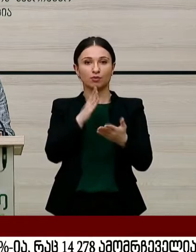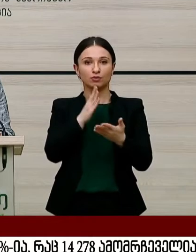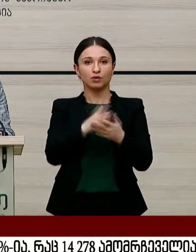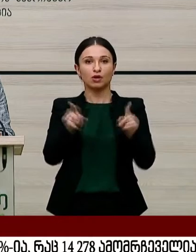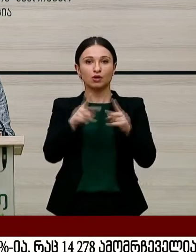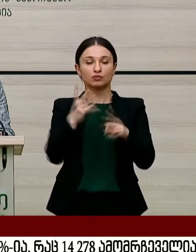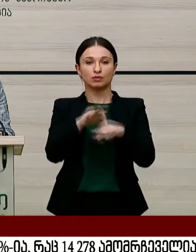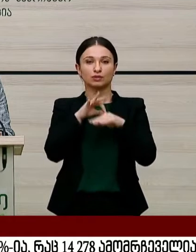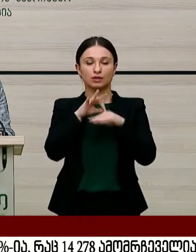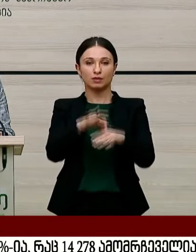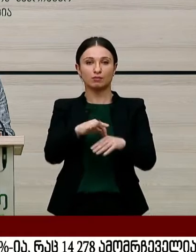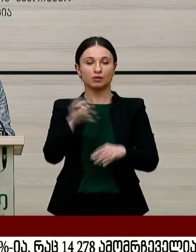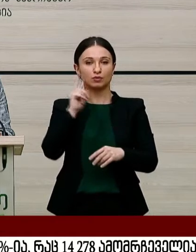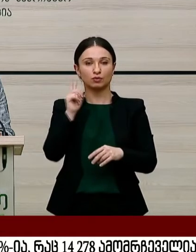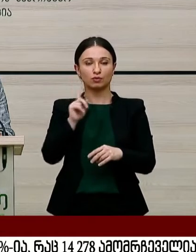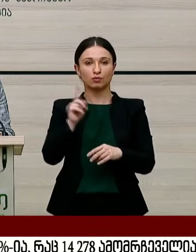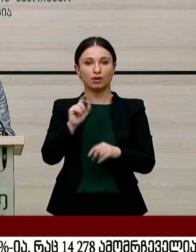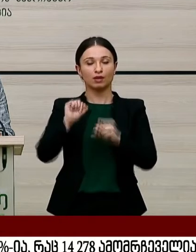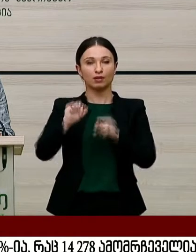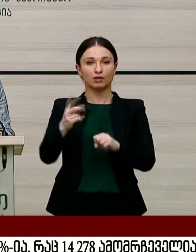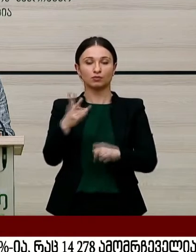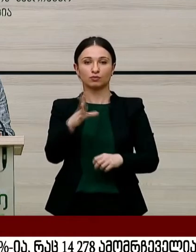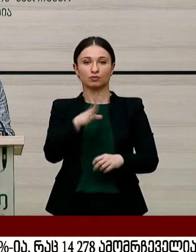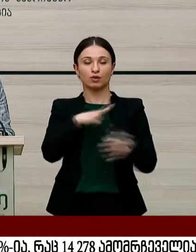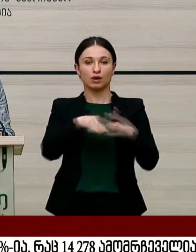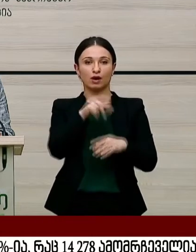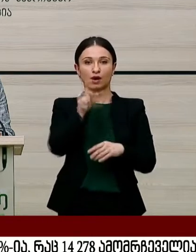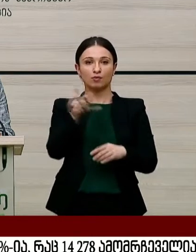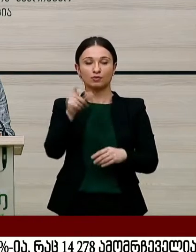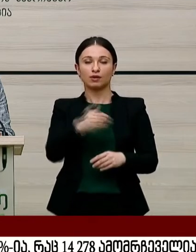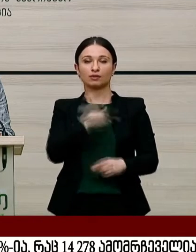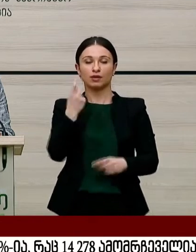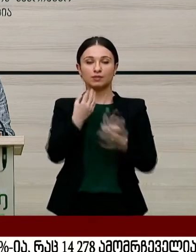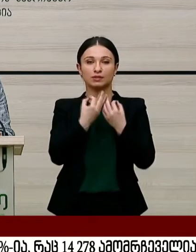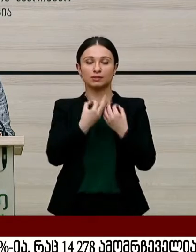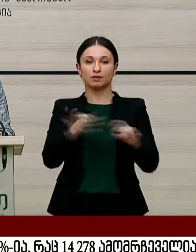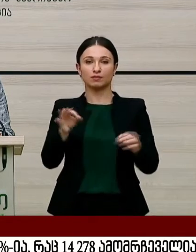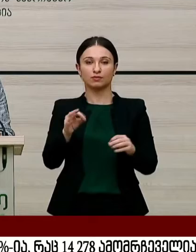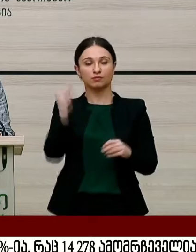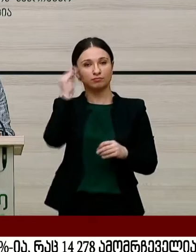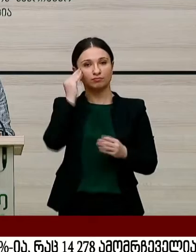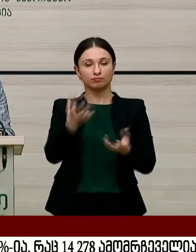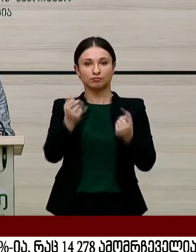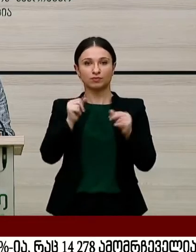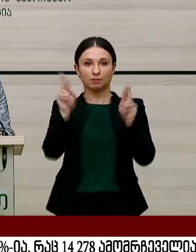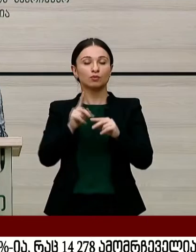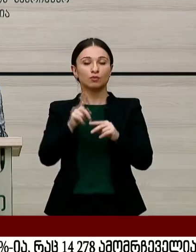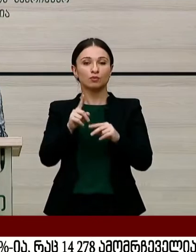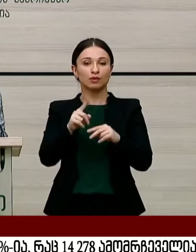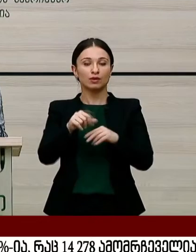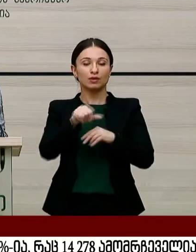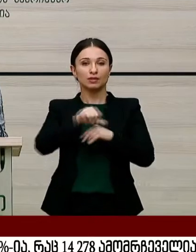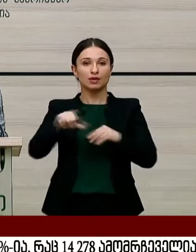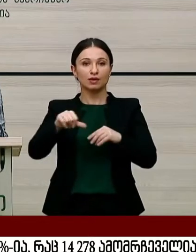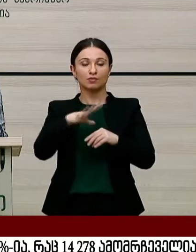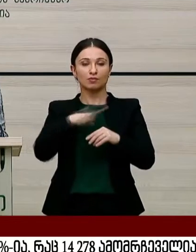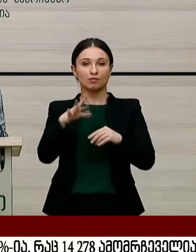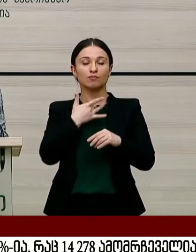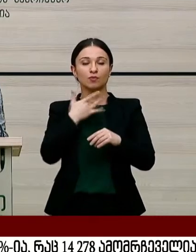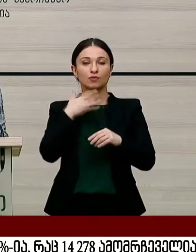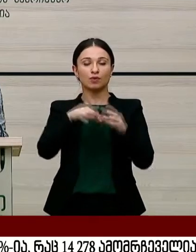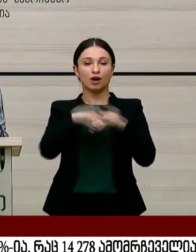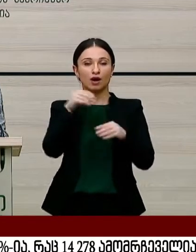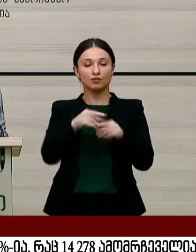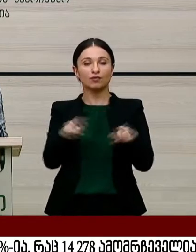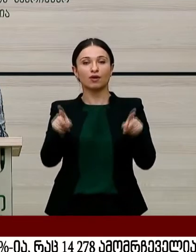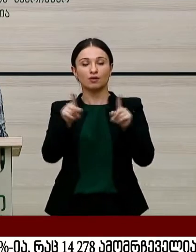ისე უნდა წარიმართოს, რომ დაცული იყოს ამომრჩევლის ნების თავისუფლად გამოხატვის პრინციპი. საზღვრები მუნიციპალური